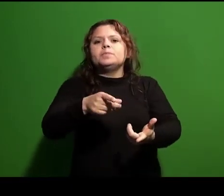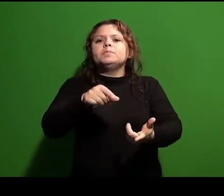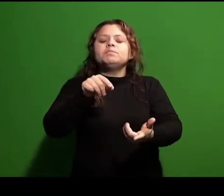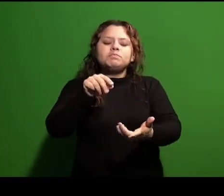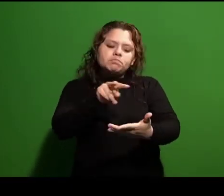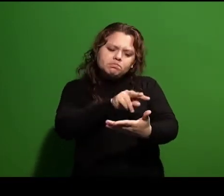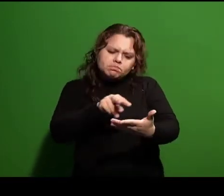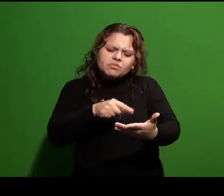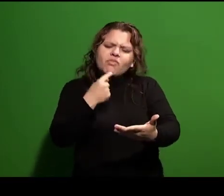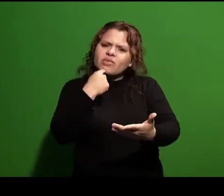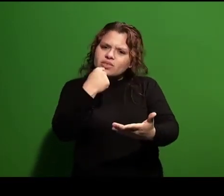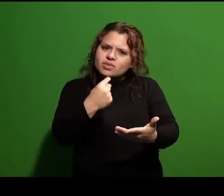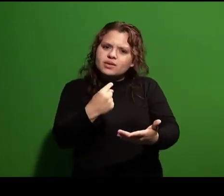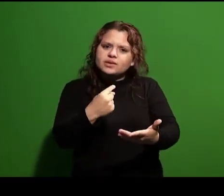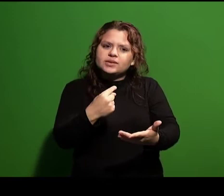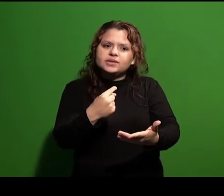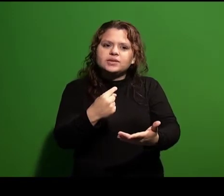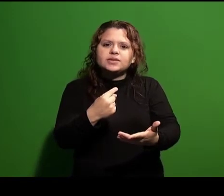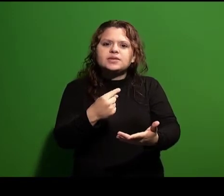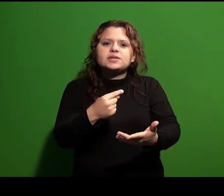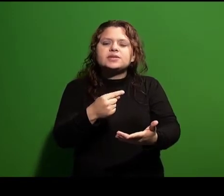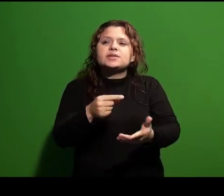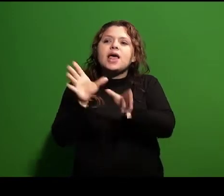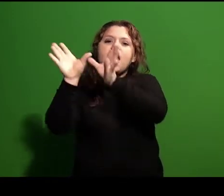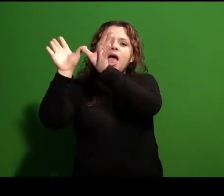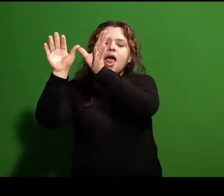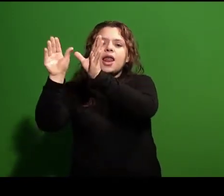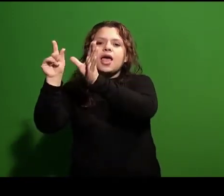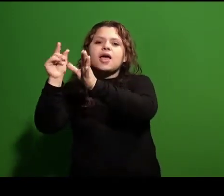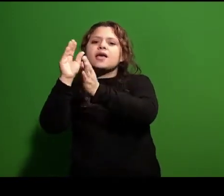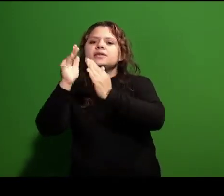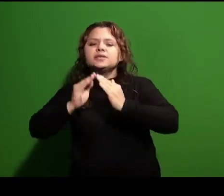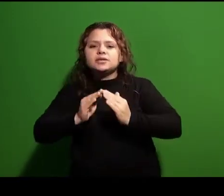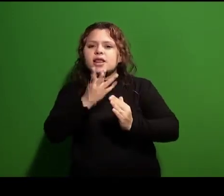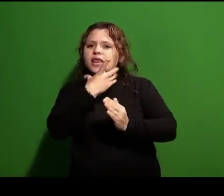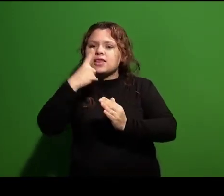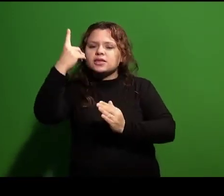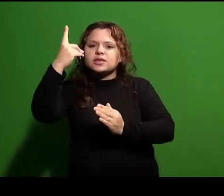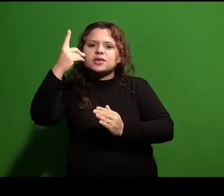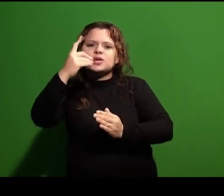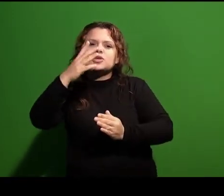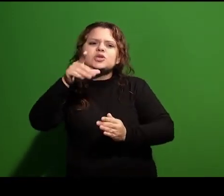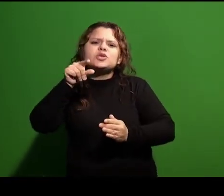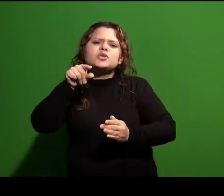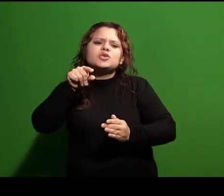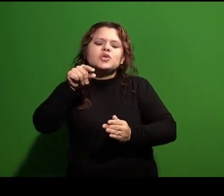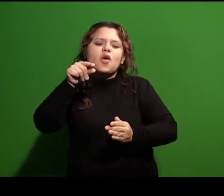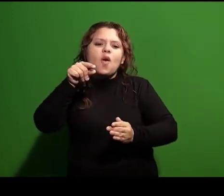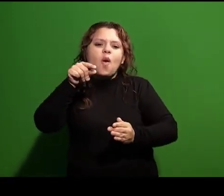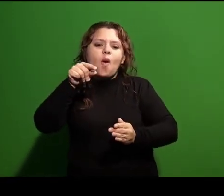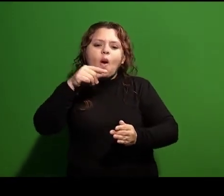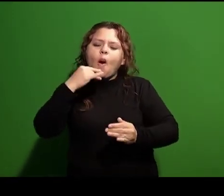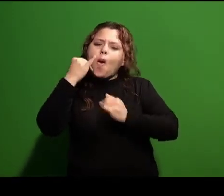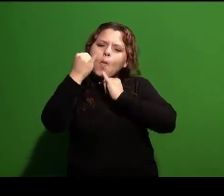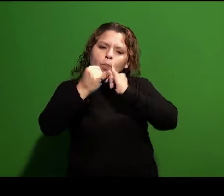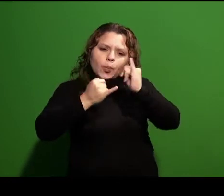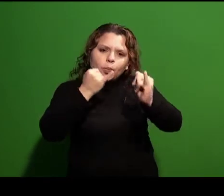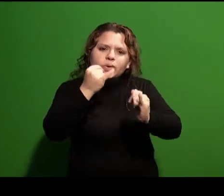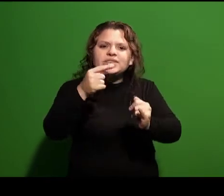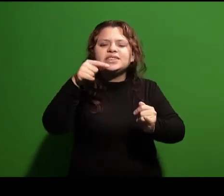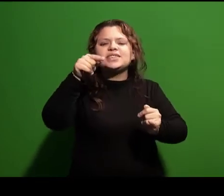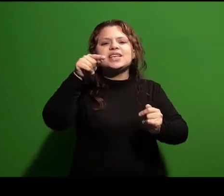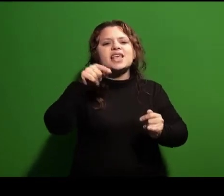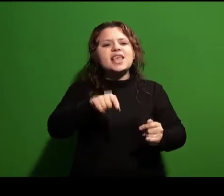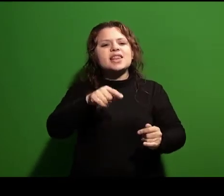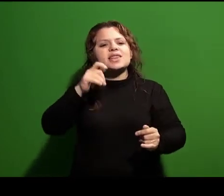Apocalipsis 3, 14 y 15 dice: Y escribe al ángel de la iglesia en la Odisea: He aquí el Amén,